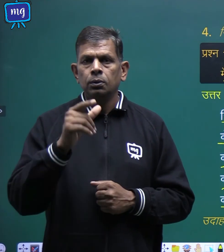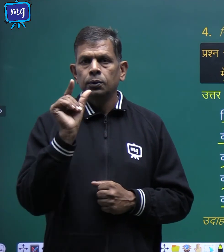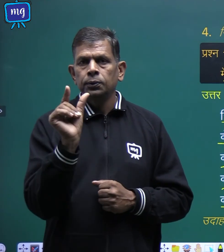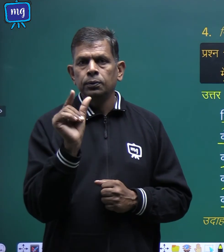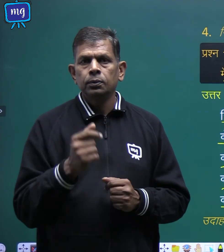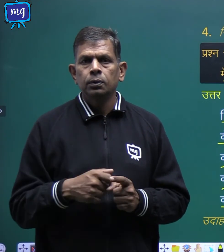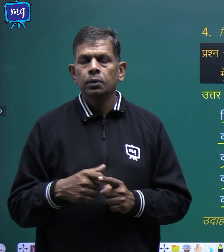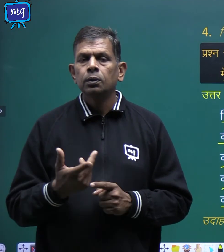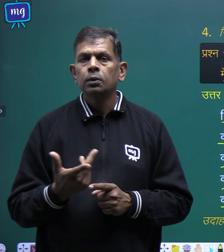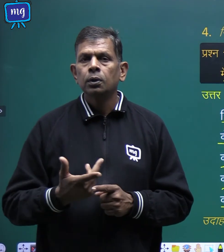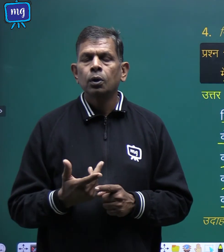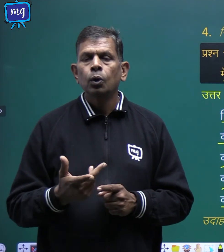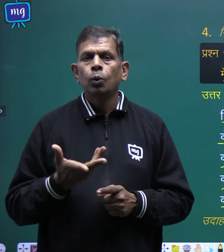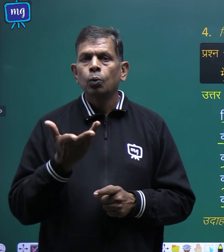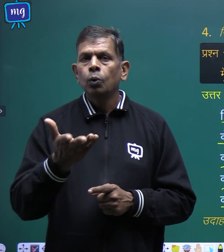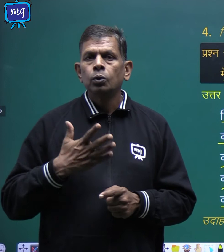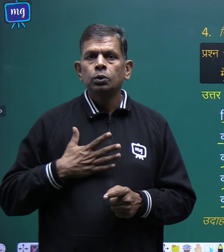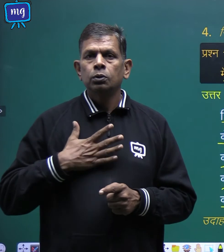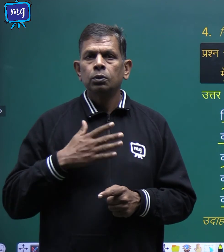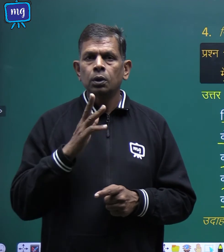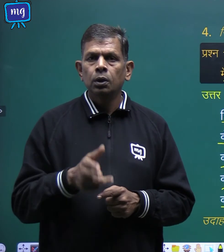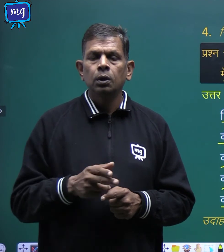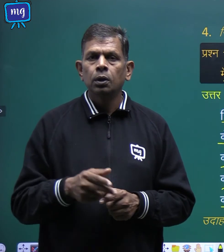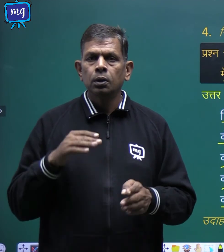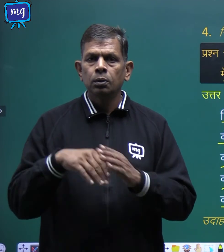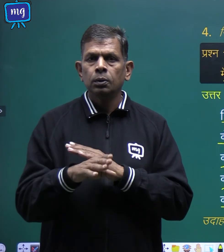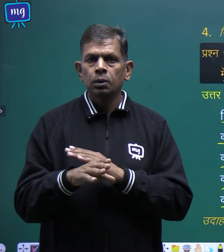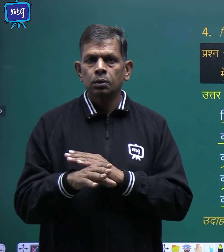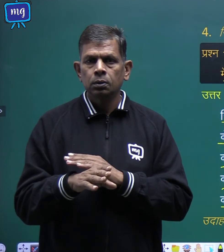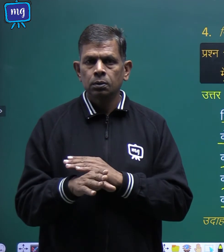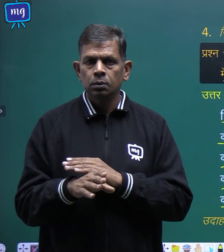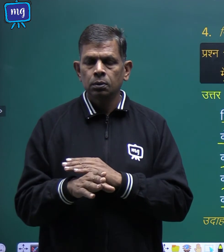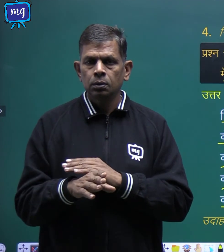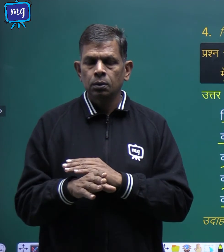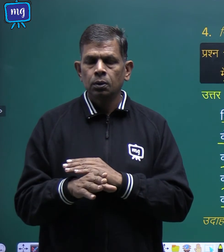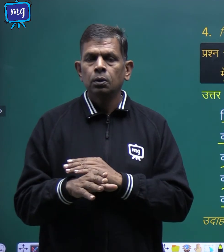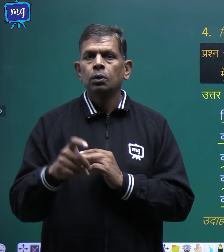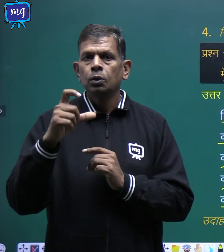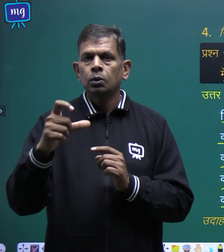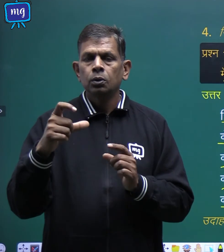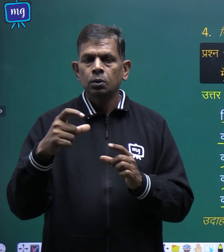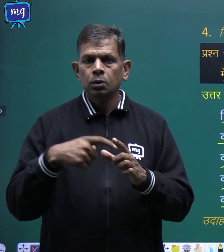यूकैरियोट्स वे जीव हैं जिनमें कोशिकाओं में